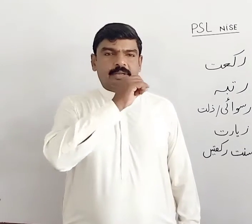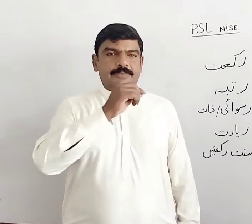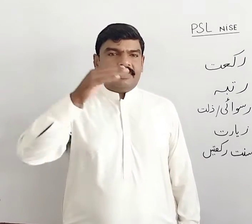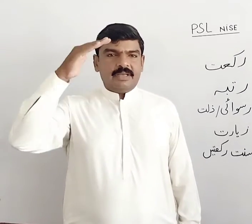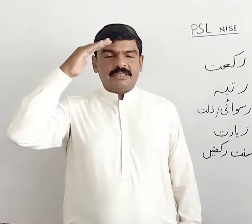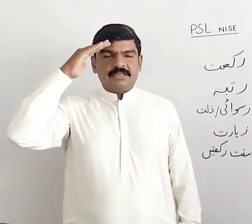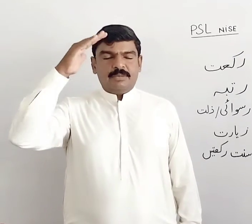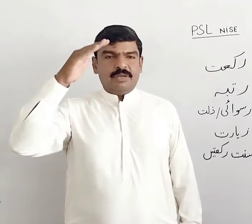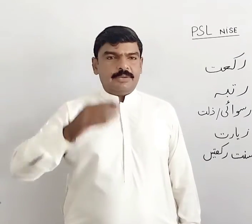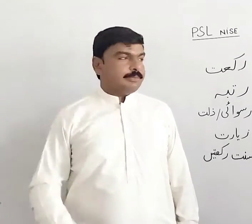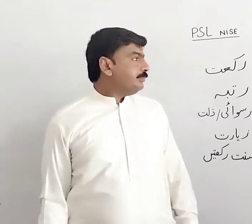बिस्मिल्लाहिर्रहमानिर्रहीम। अस्सलामु अलैकुम।